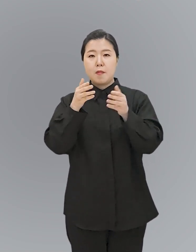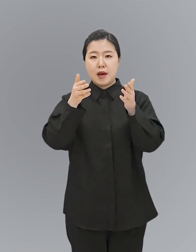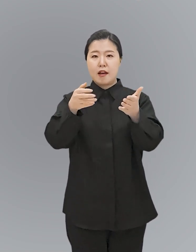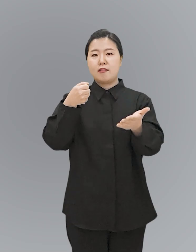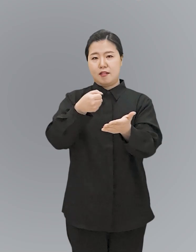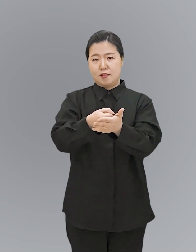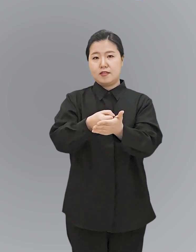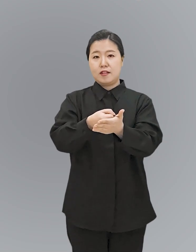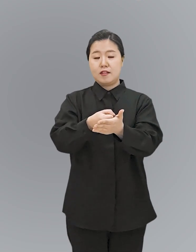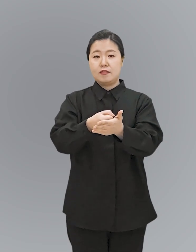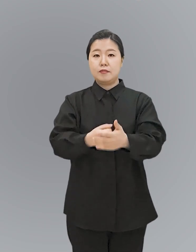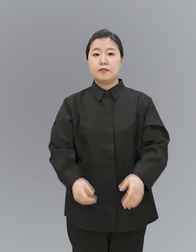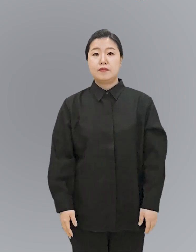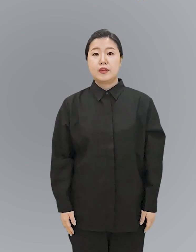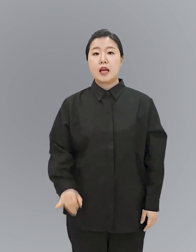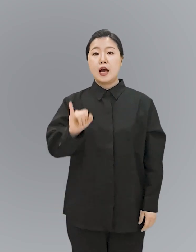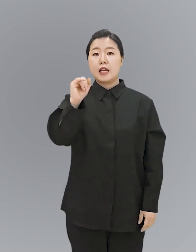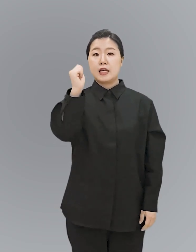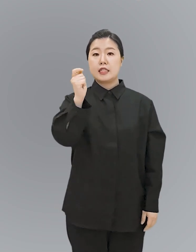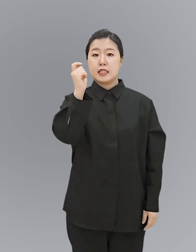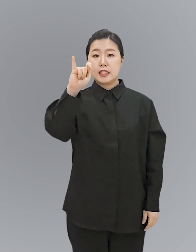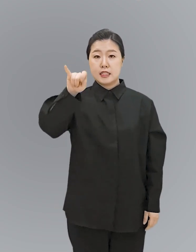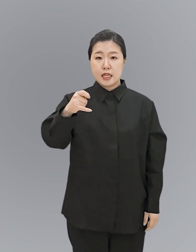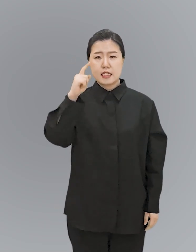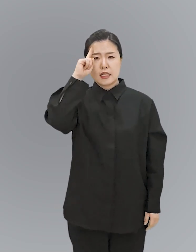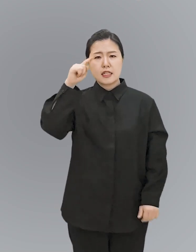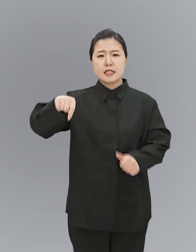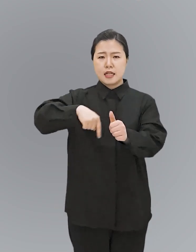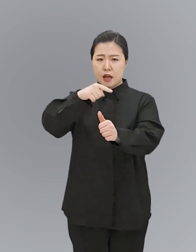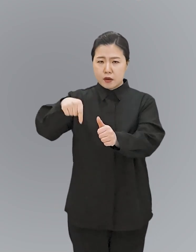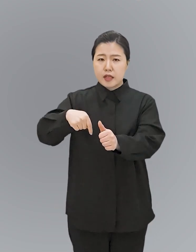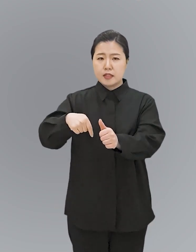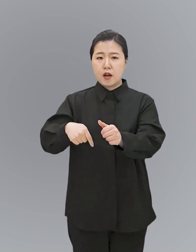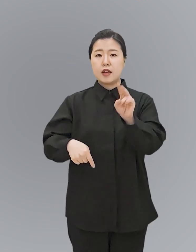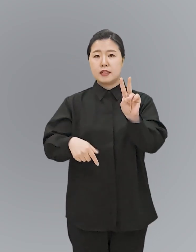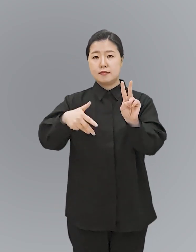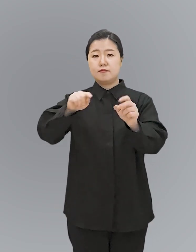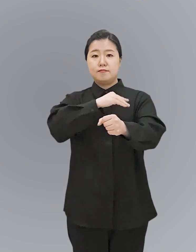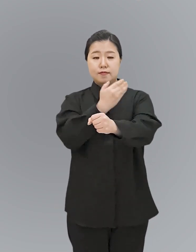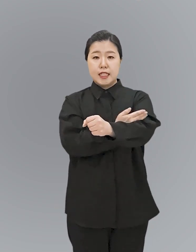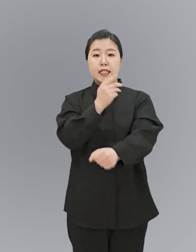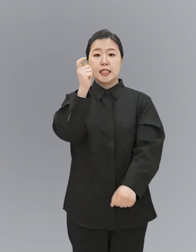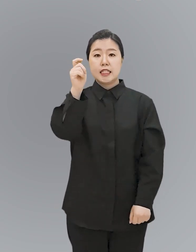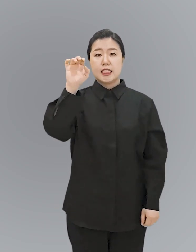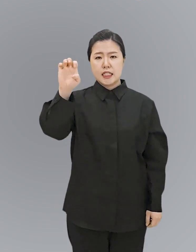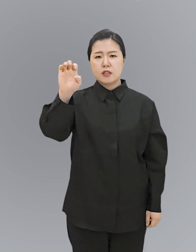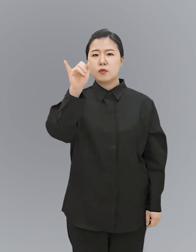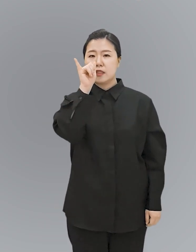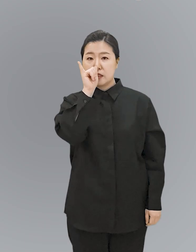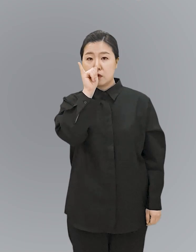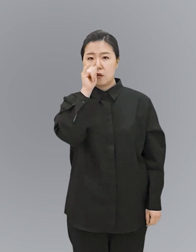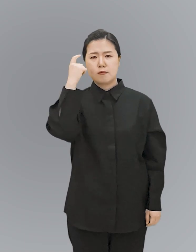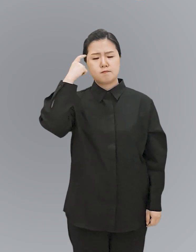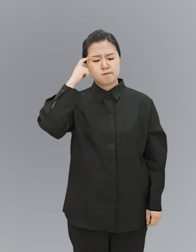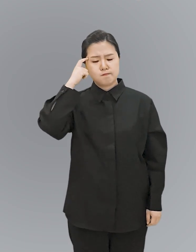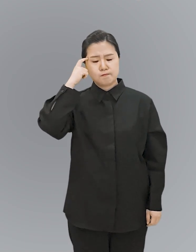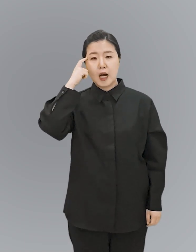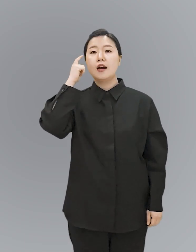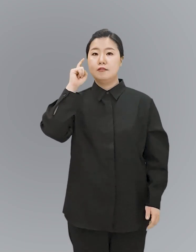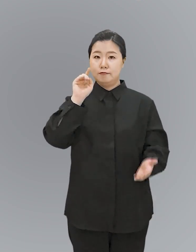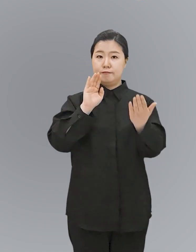ISTJ는 스트레스 상황에서 T, 외향적 사고를 사용하기 위해 열심히 생각하고 움직여요.